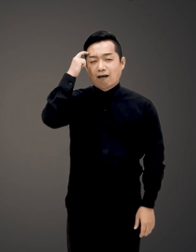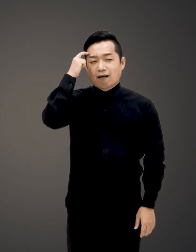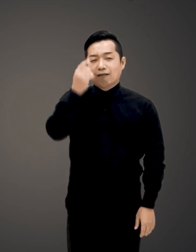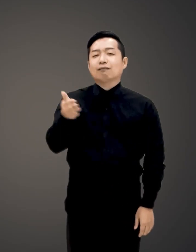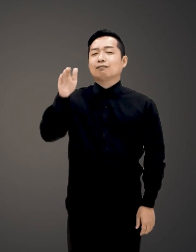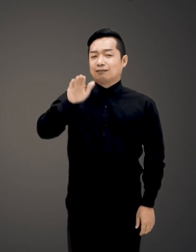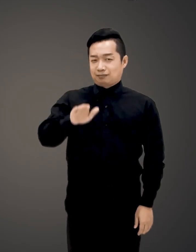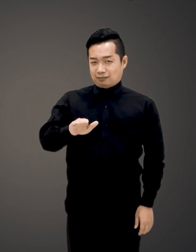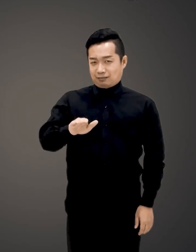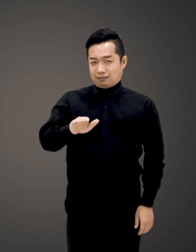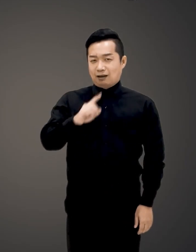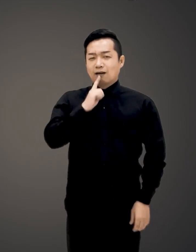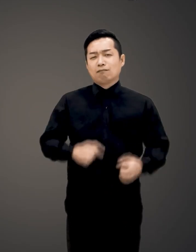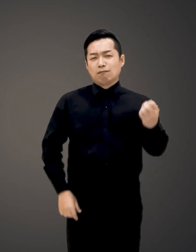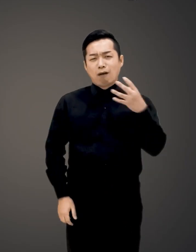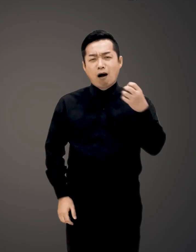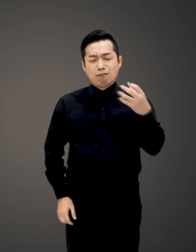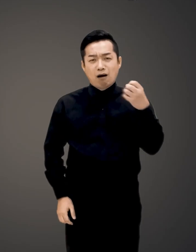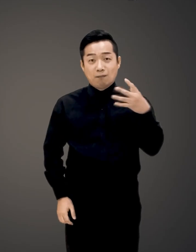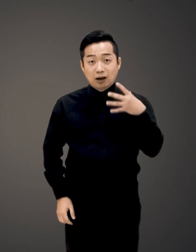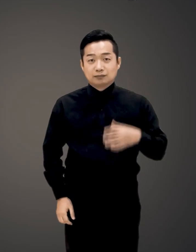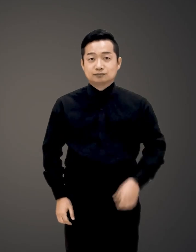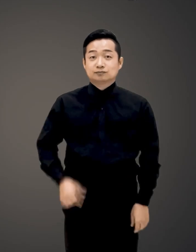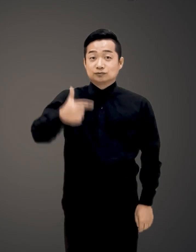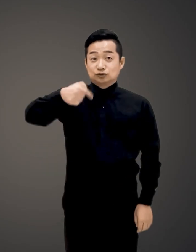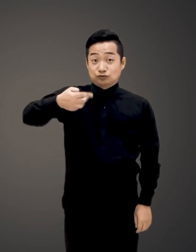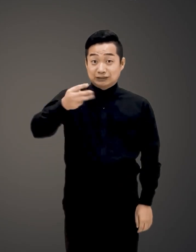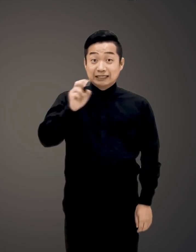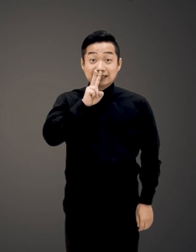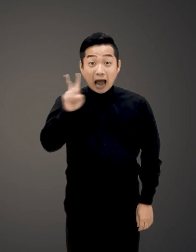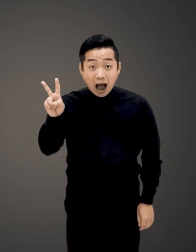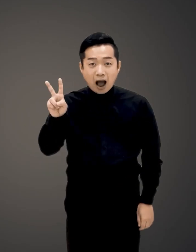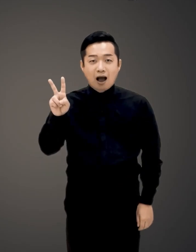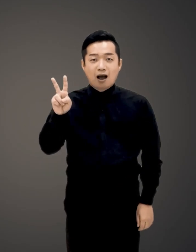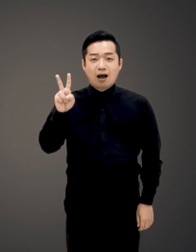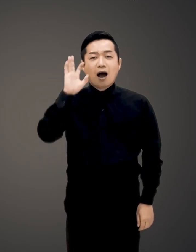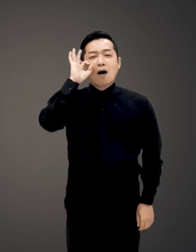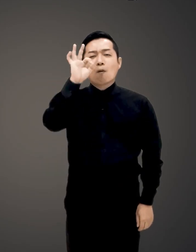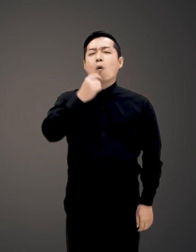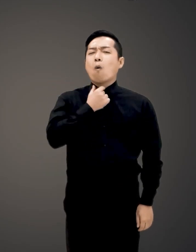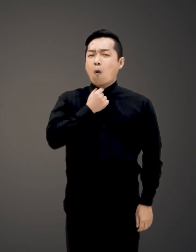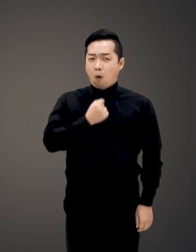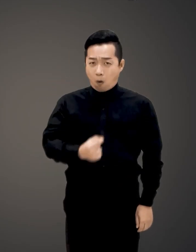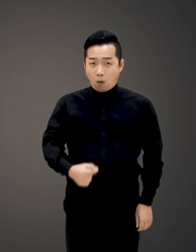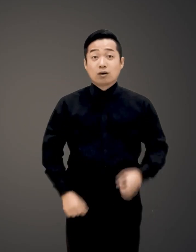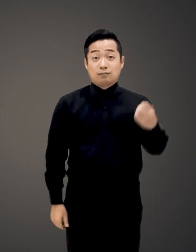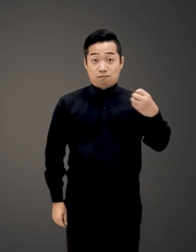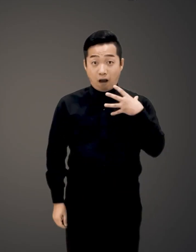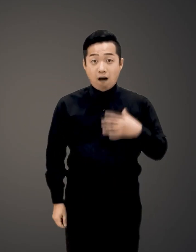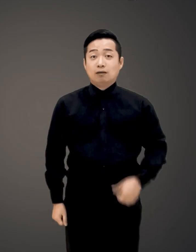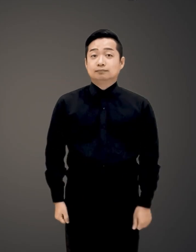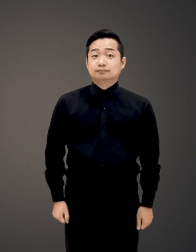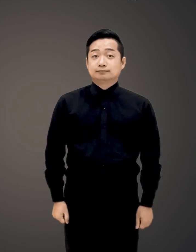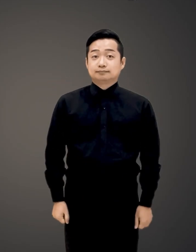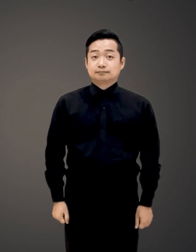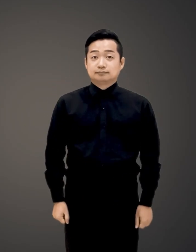생각했는데 코리가 나에게 말을 건다. 누리야, 보고 싶었어.